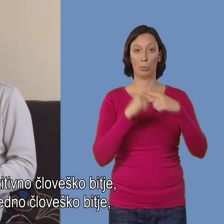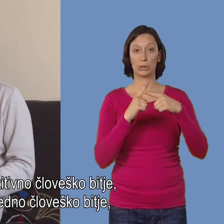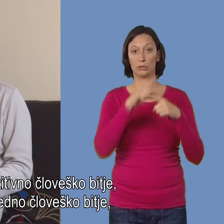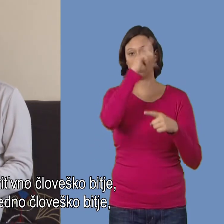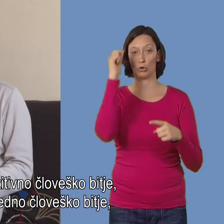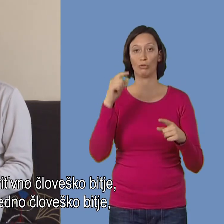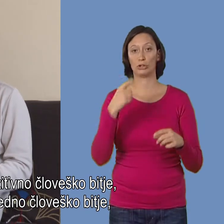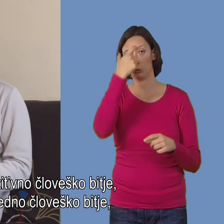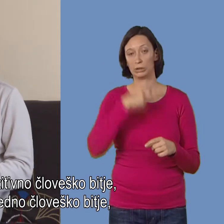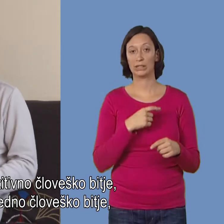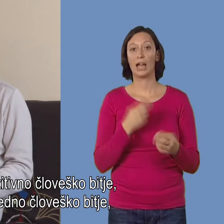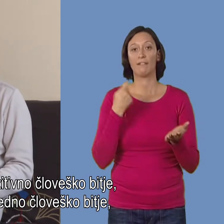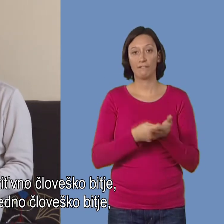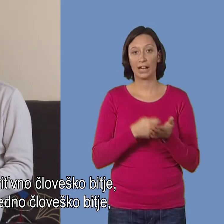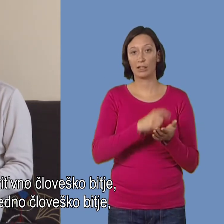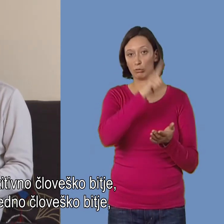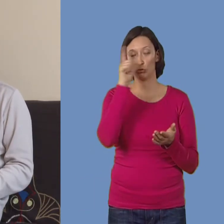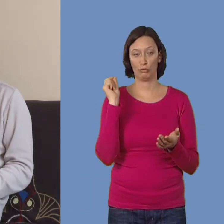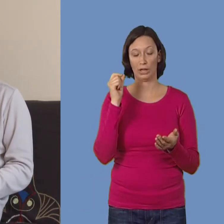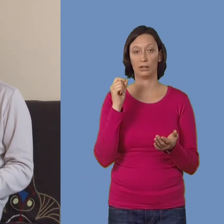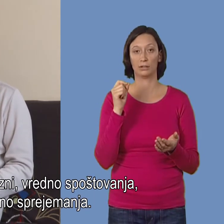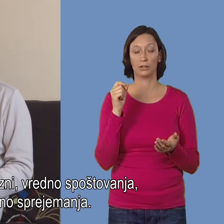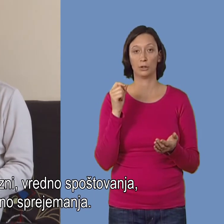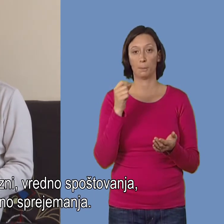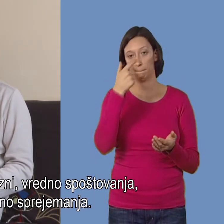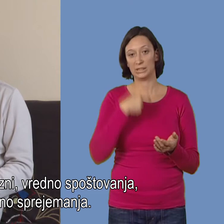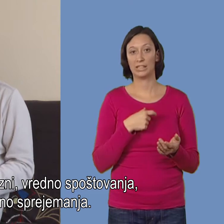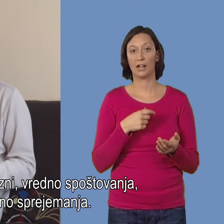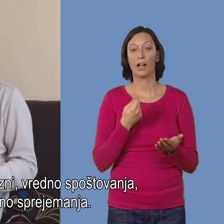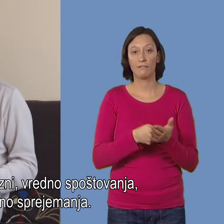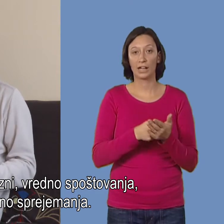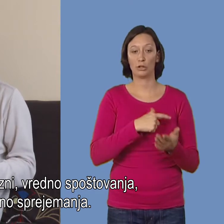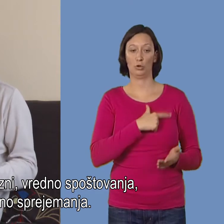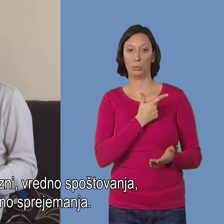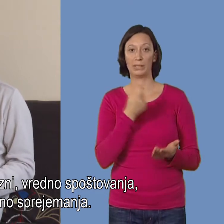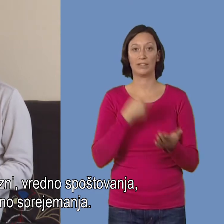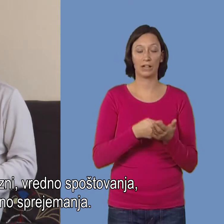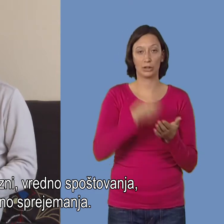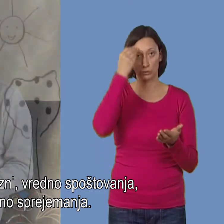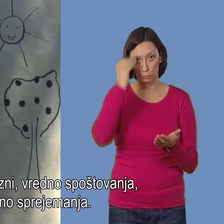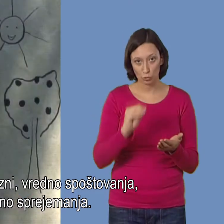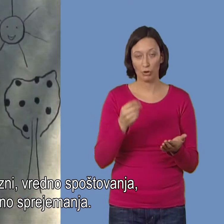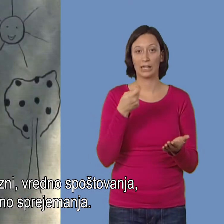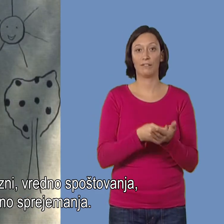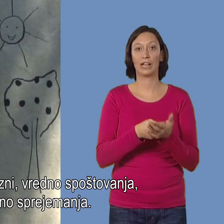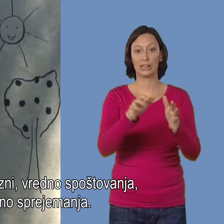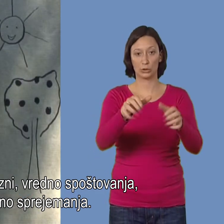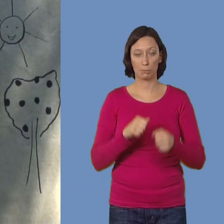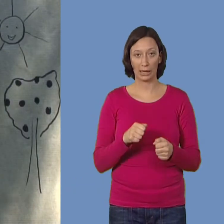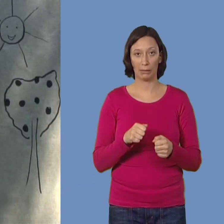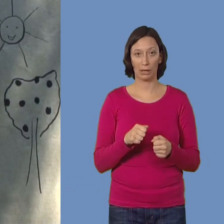pozitivno človeško bitje, da je vredno človeško bitje, vredno ljubezni, vredno spoštovanja, vredno